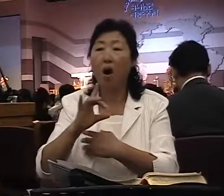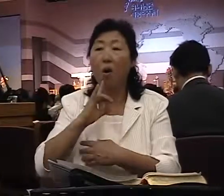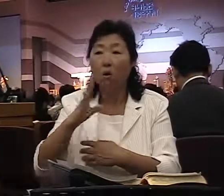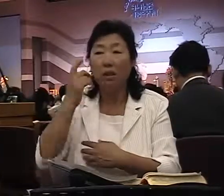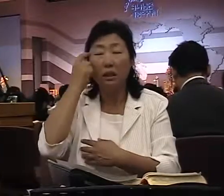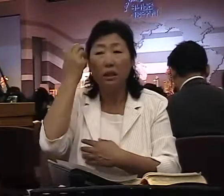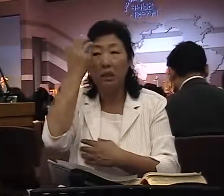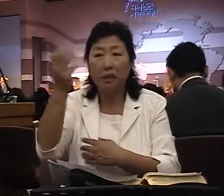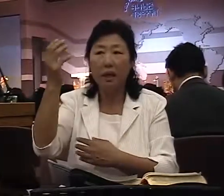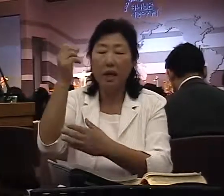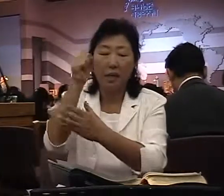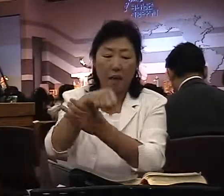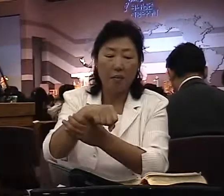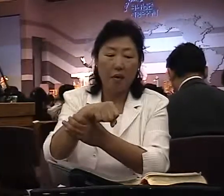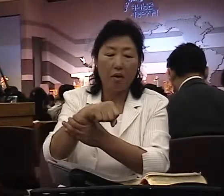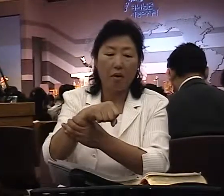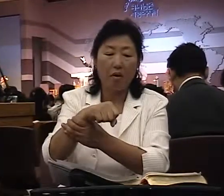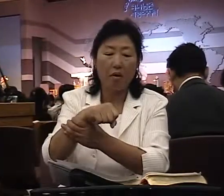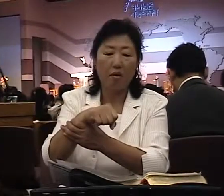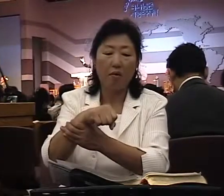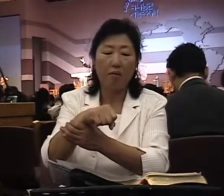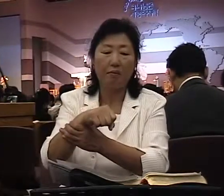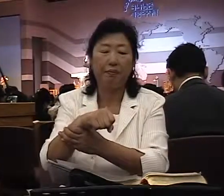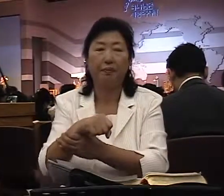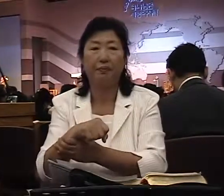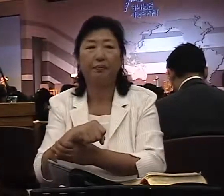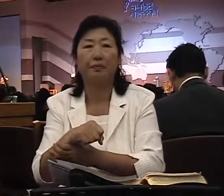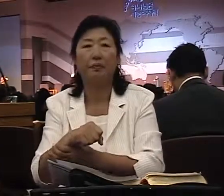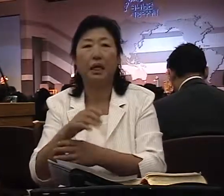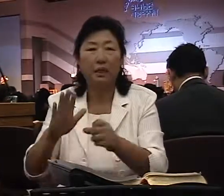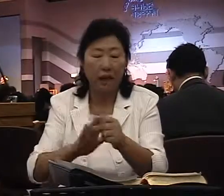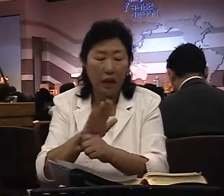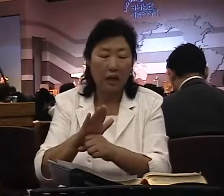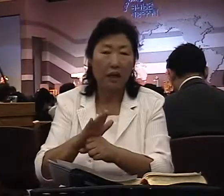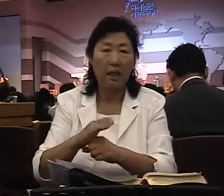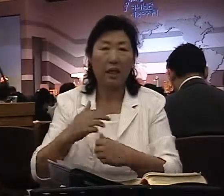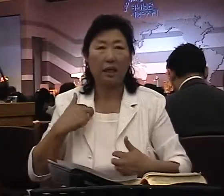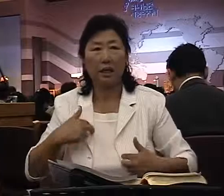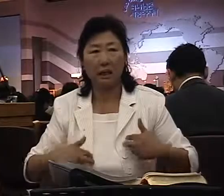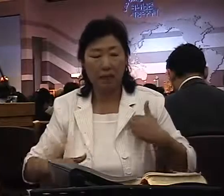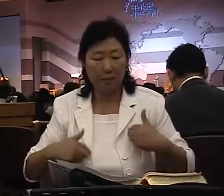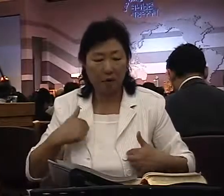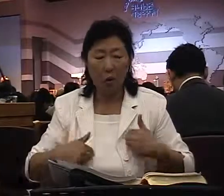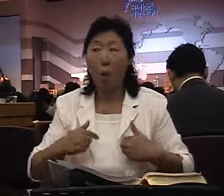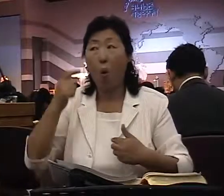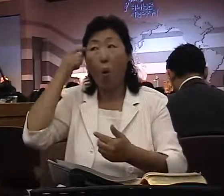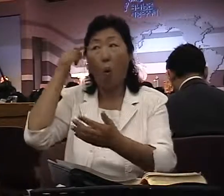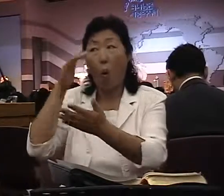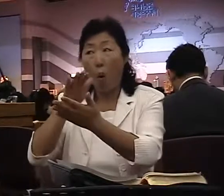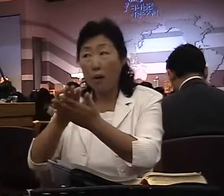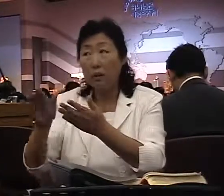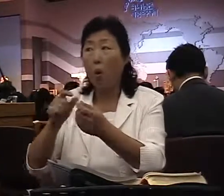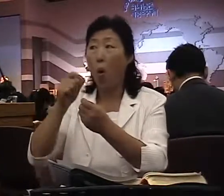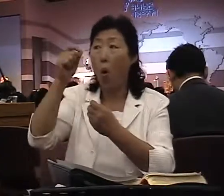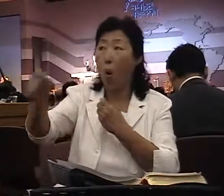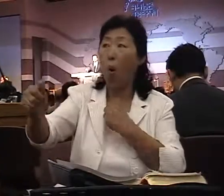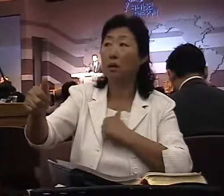성령의 열매는 무엇이죠? 같이 한번 봅니다. 사랑, 희락, 화평, 오래 참음,